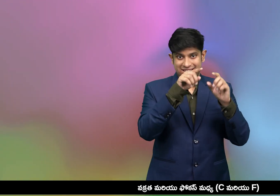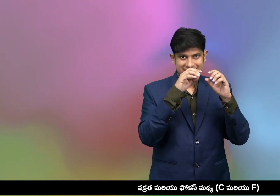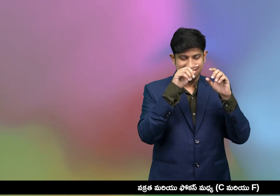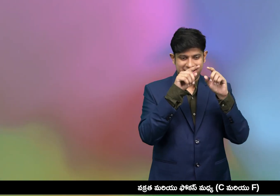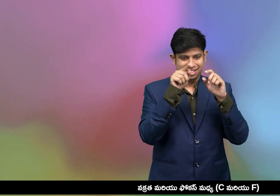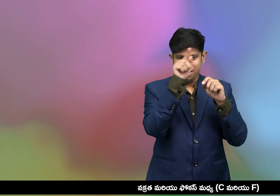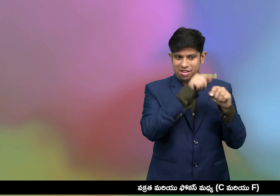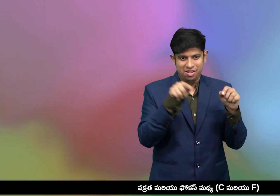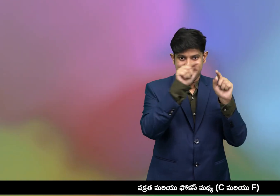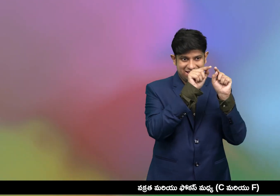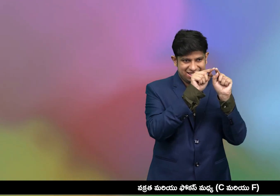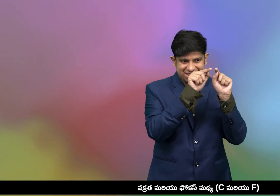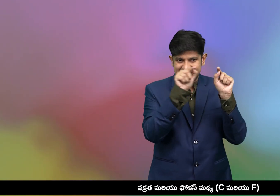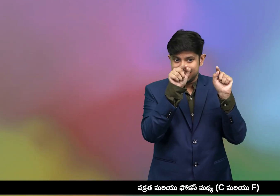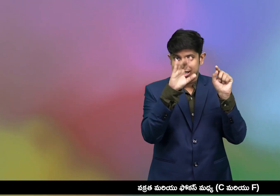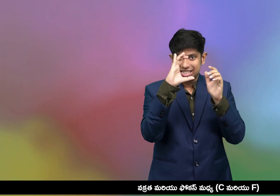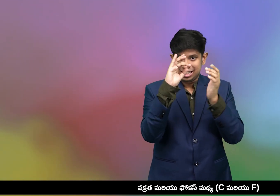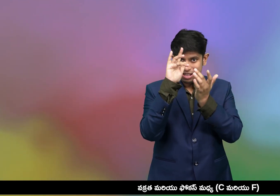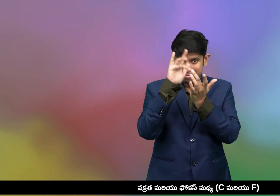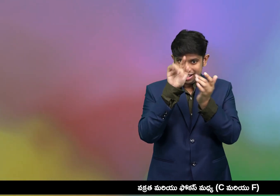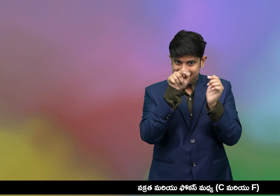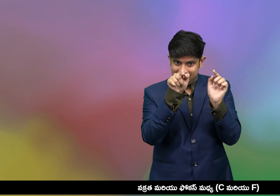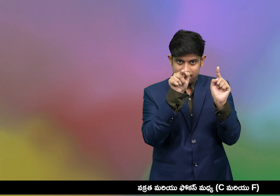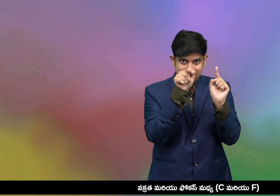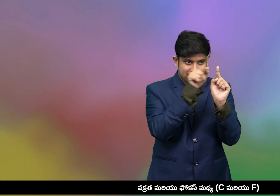వక్రత మరియు ఫోకస్ మధ్య సి మరియు ఎఫ్,